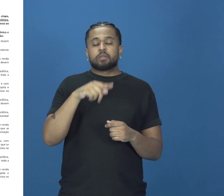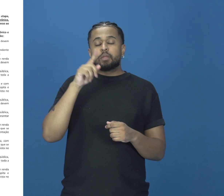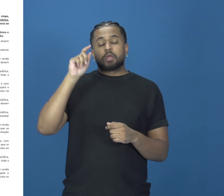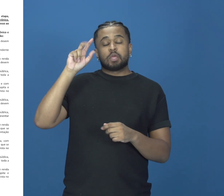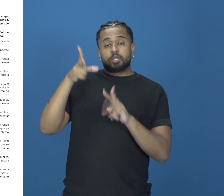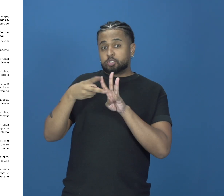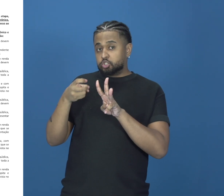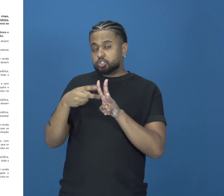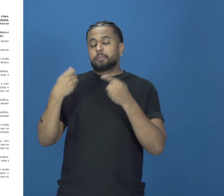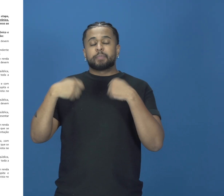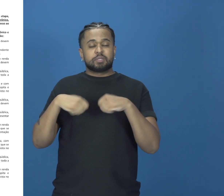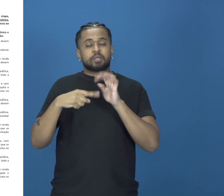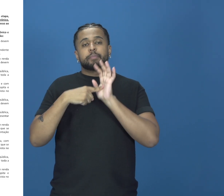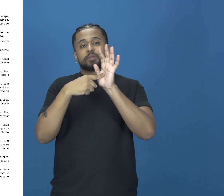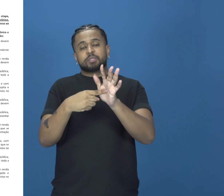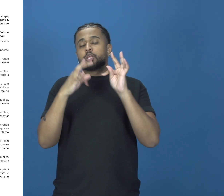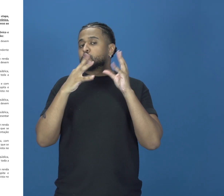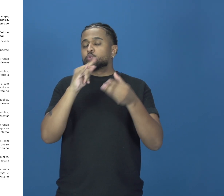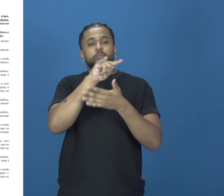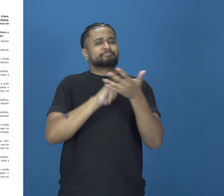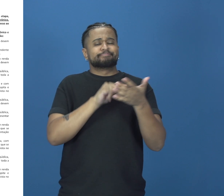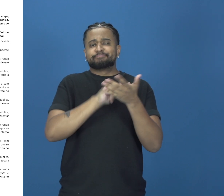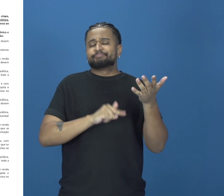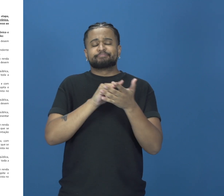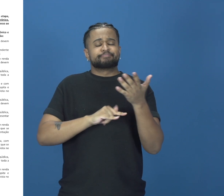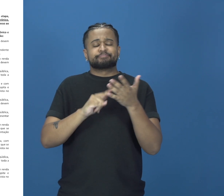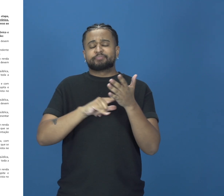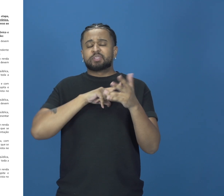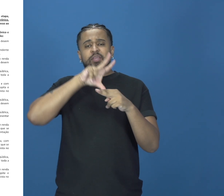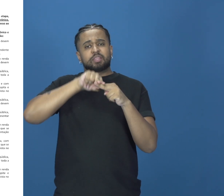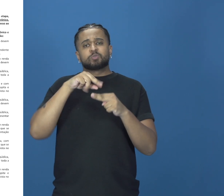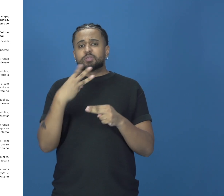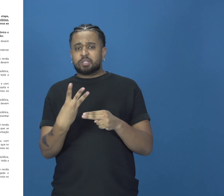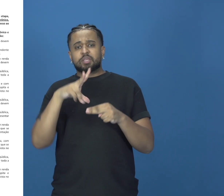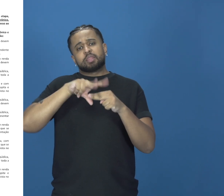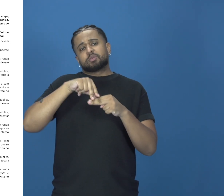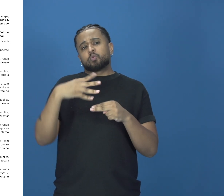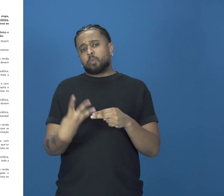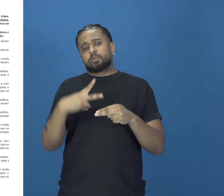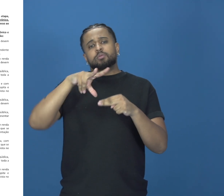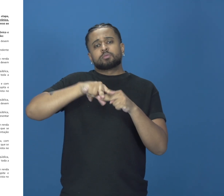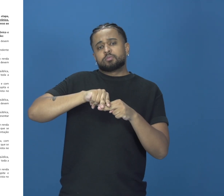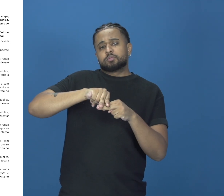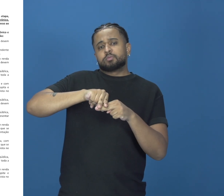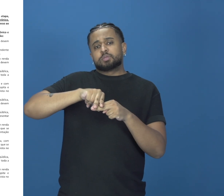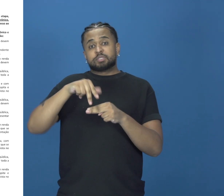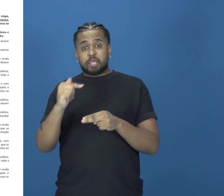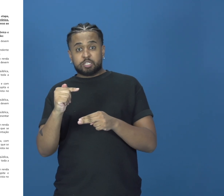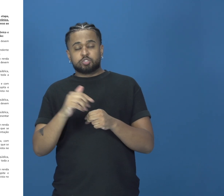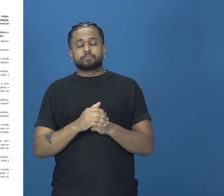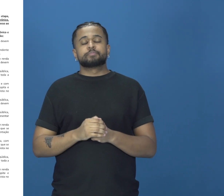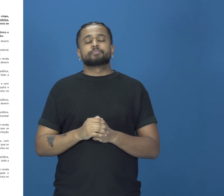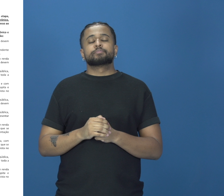autodeclararam indígenas, devem apresentar toda a documentação prevista no anexo 3, anexo 4 e no anexo